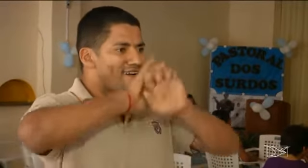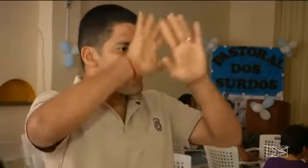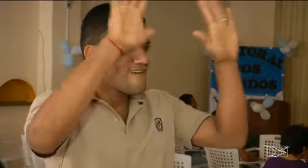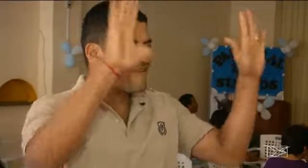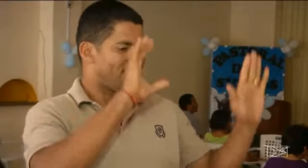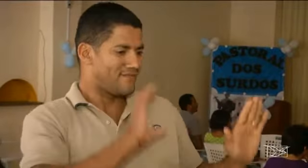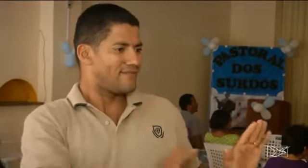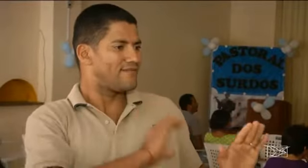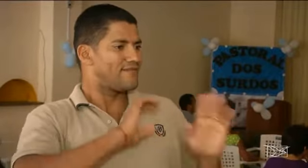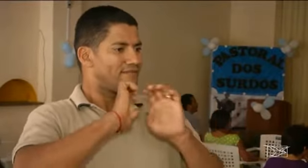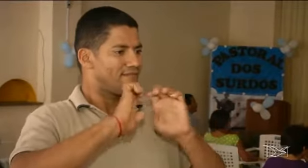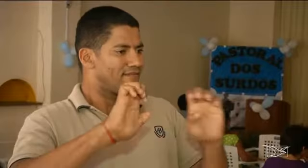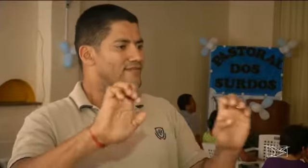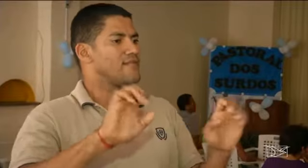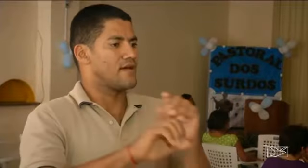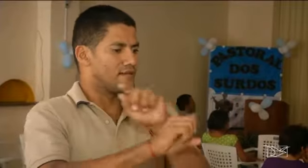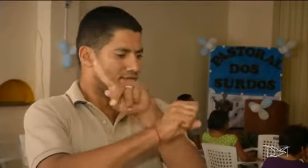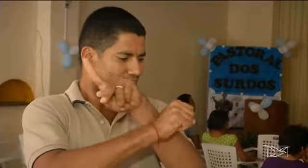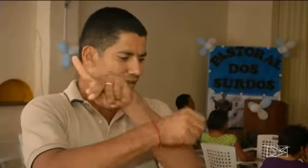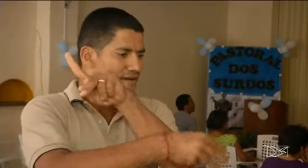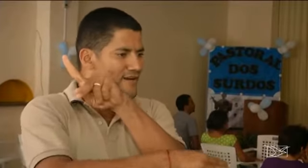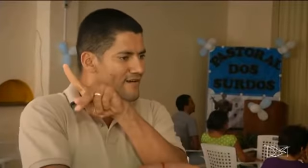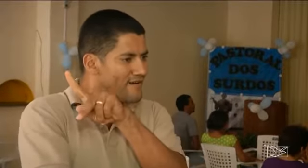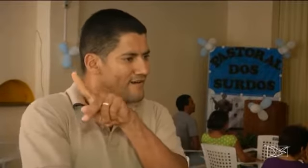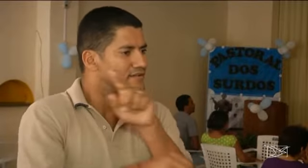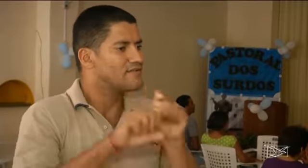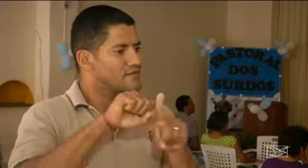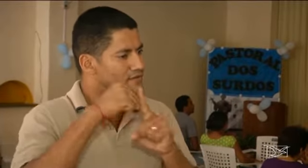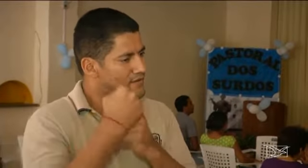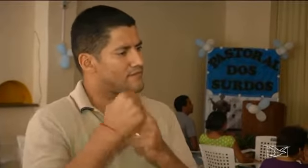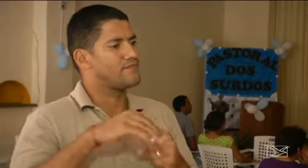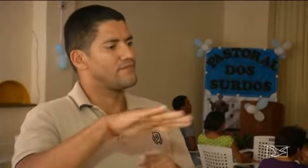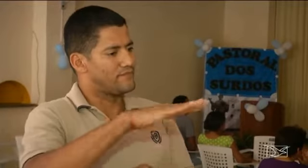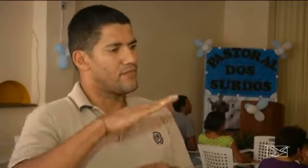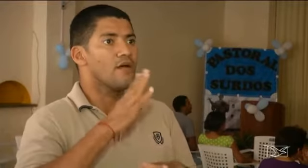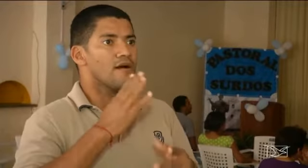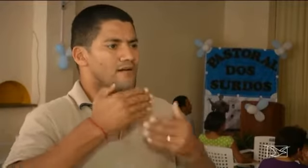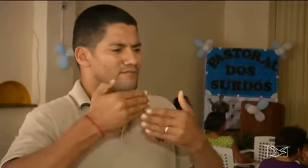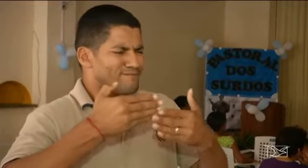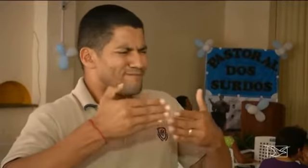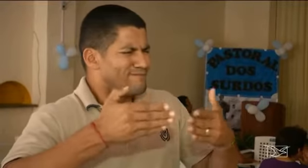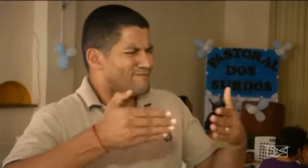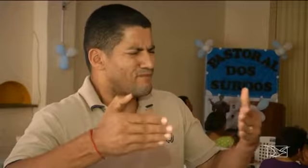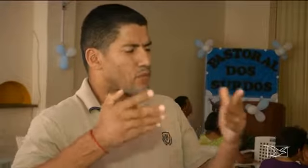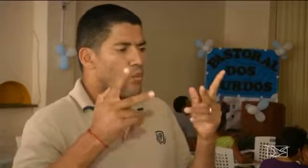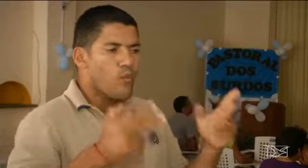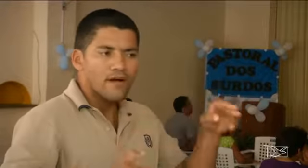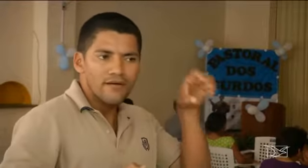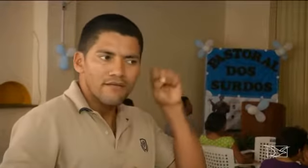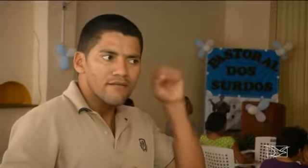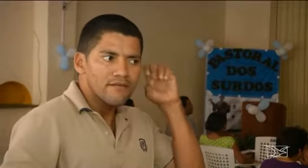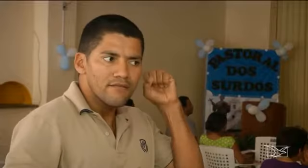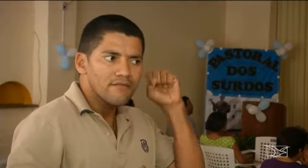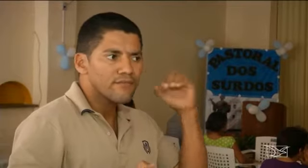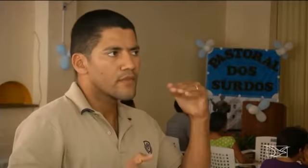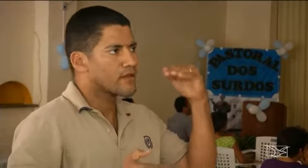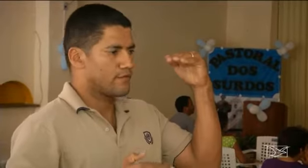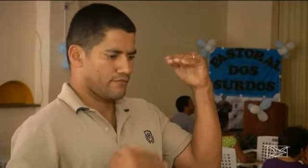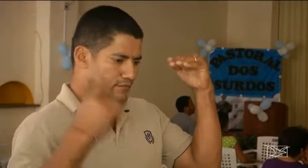sociedade? Mas aí depois que eu comecei a conhecer a igreja, a Pastoral do Surdo do Maranhão, aí eu fui abrindo as